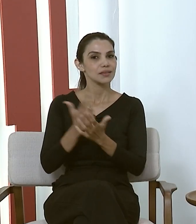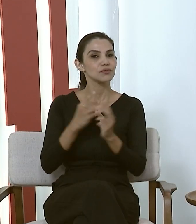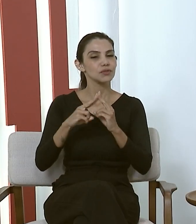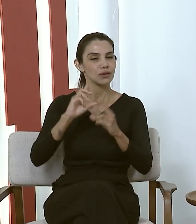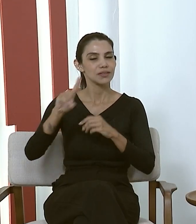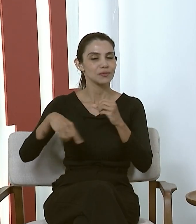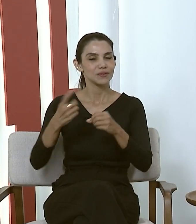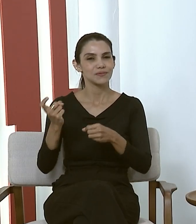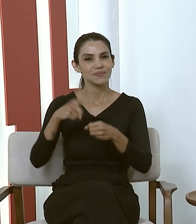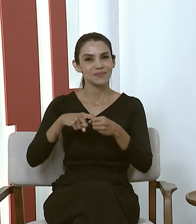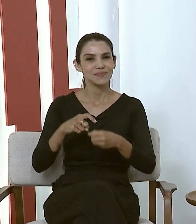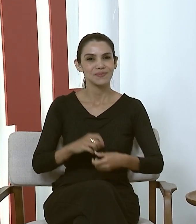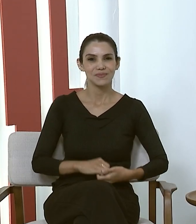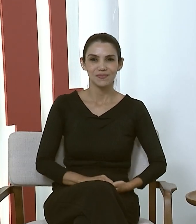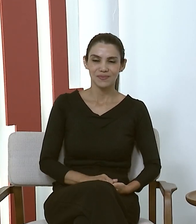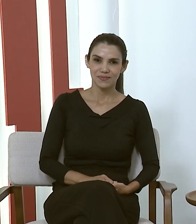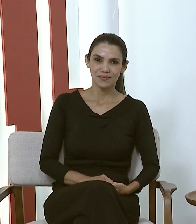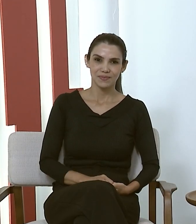já estamos de volta.